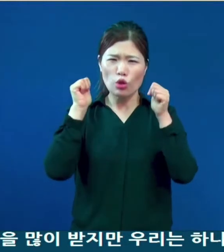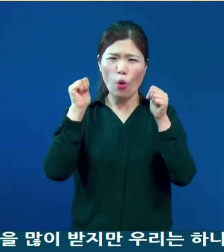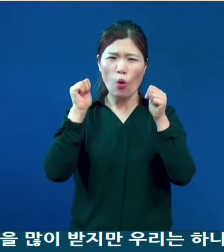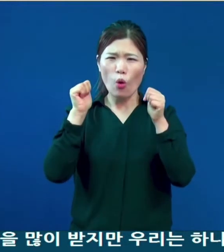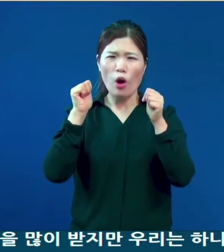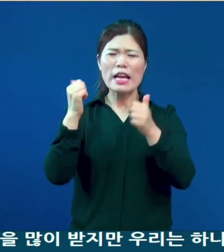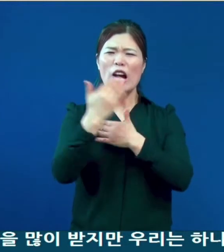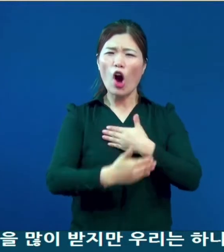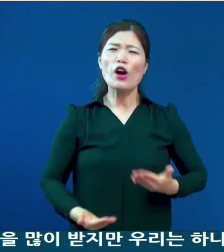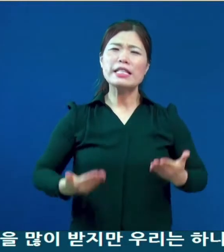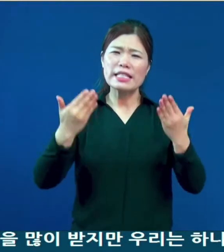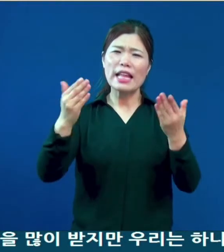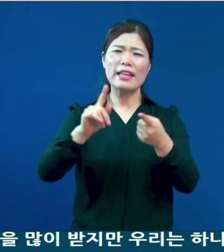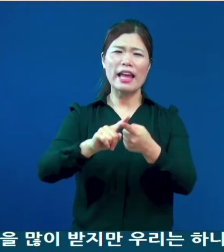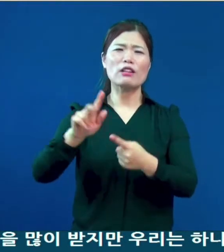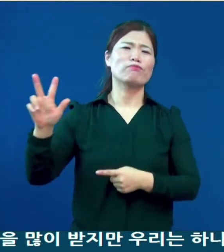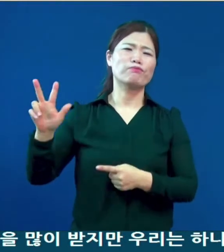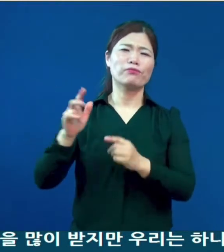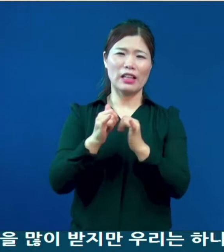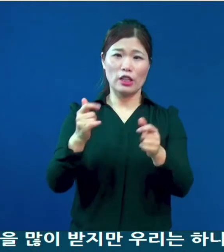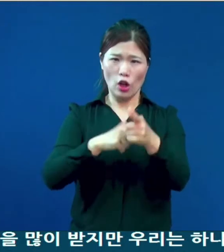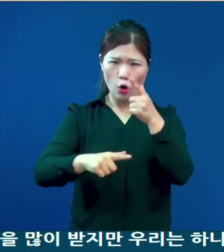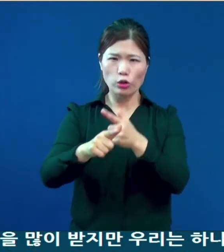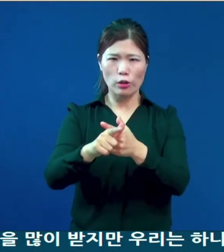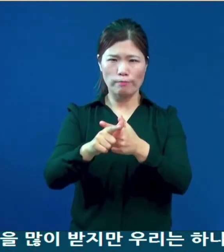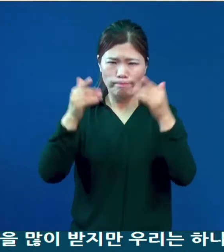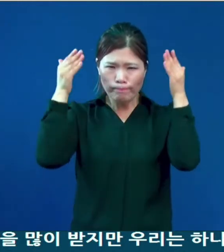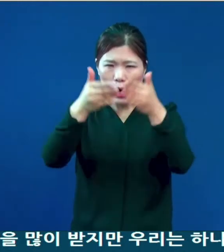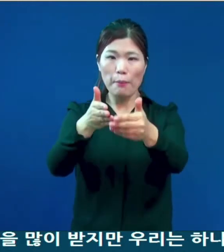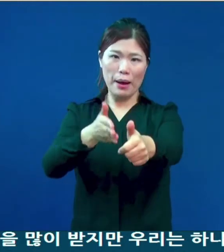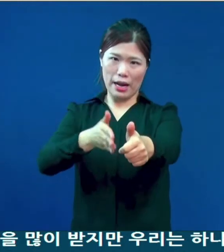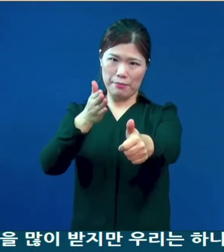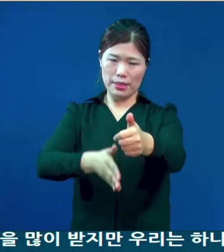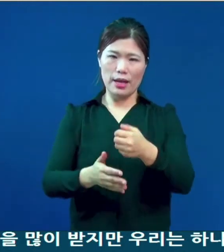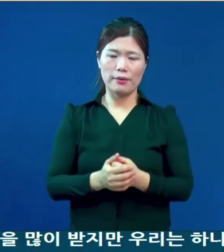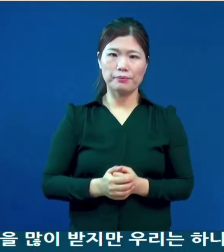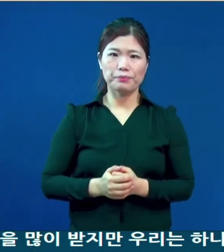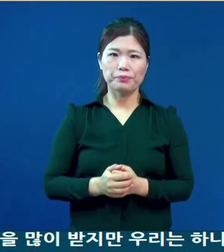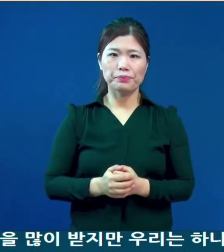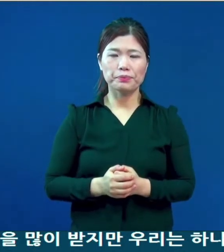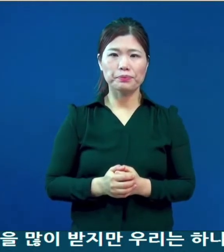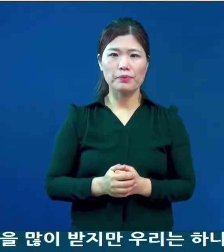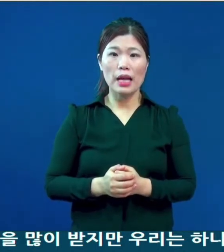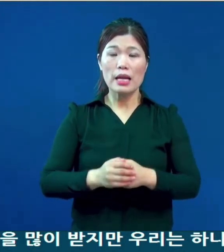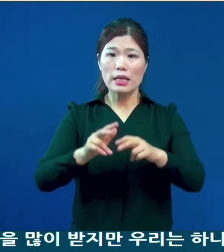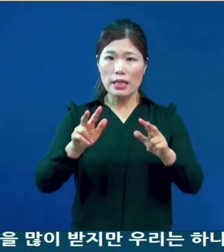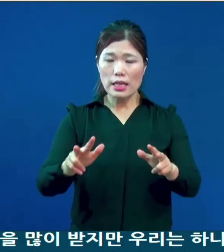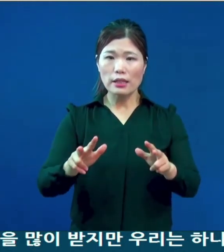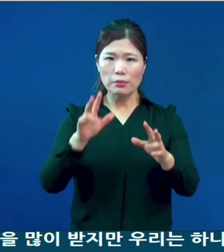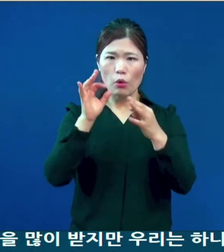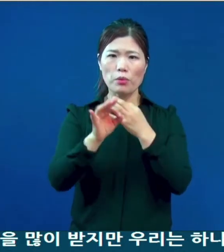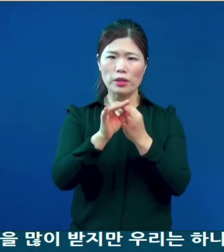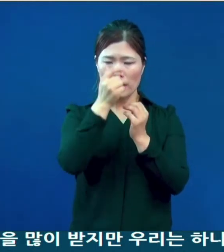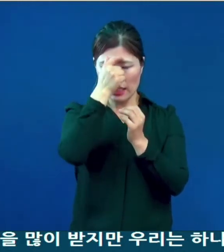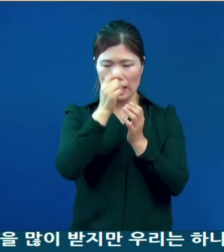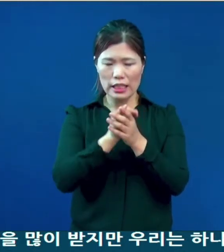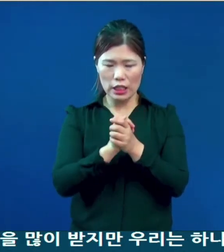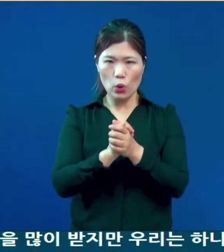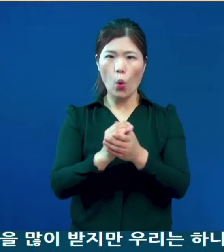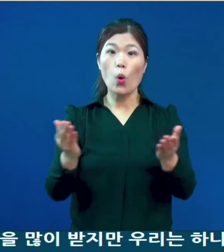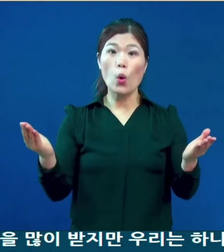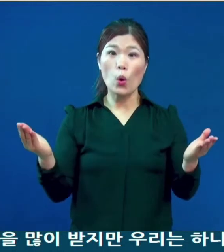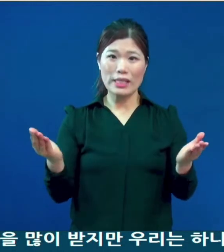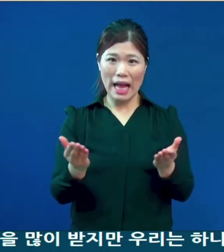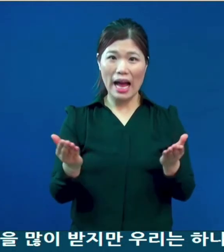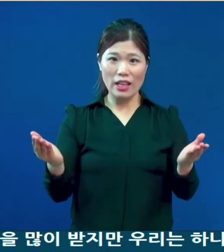안에 깊숙이 자리 잡아야 할 기도의 영성이 바로 이 부분입니다. 이제 본격적으로 기도 사역이 내일부터